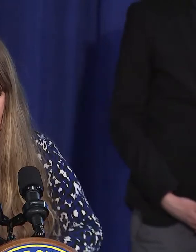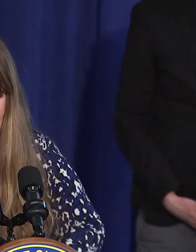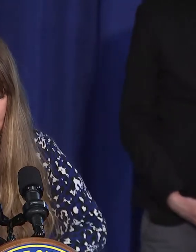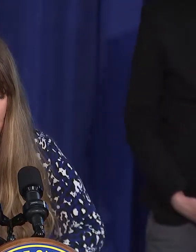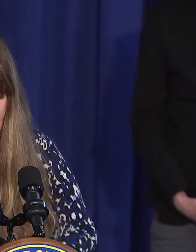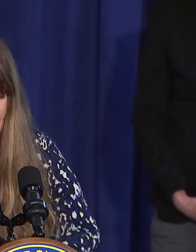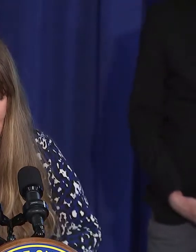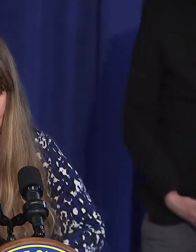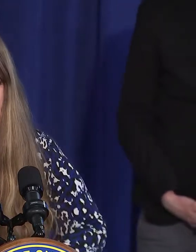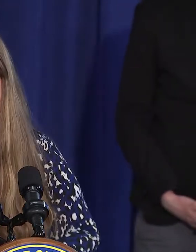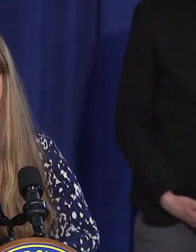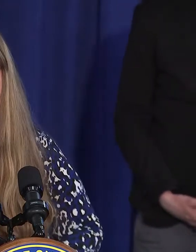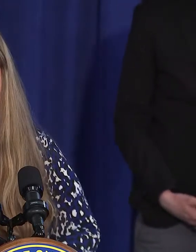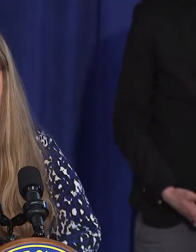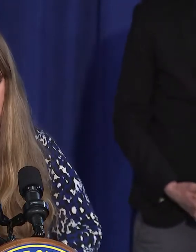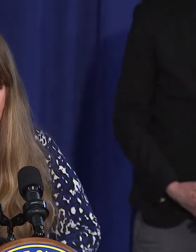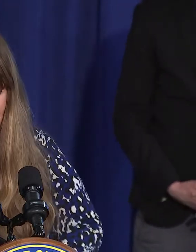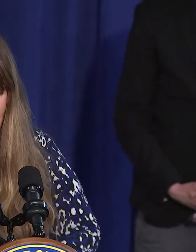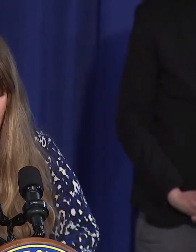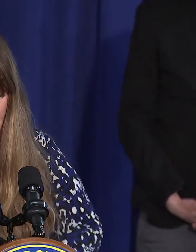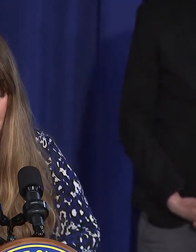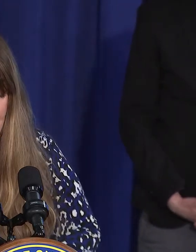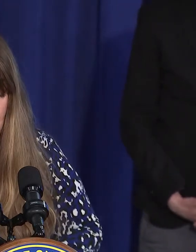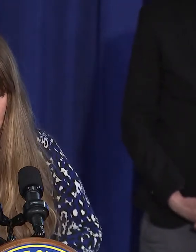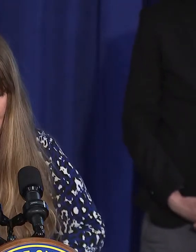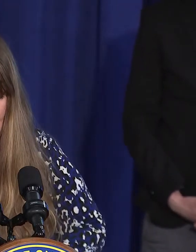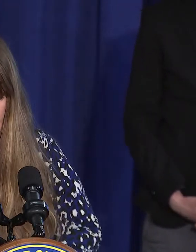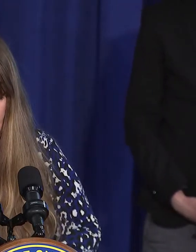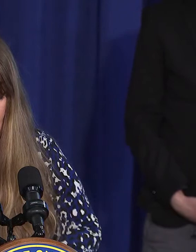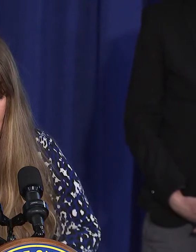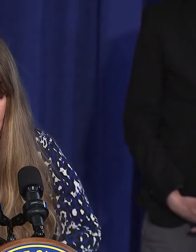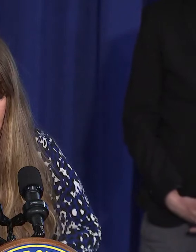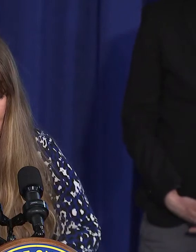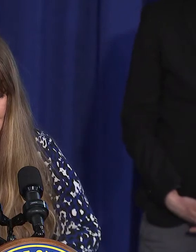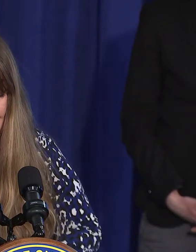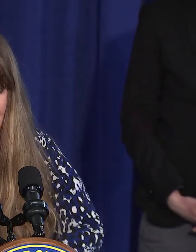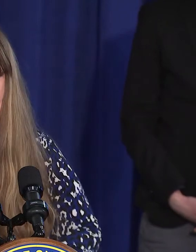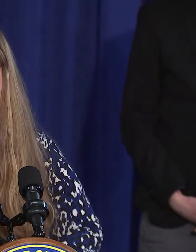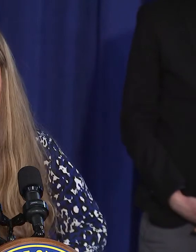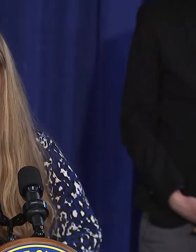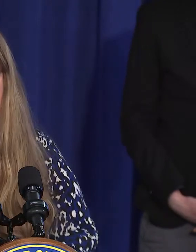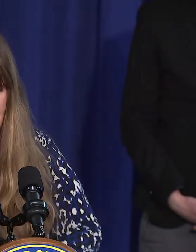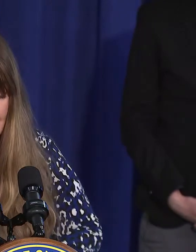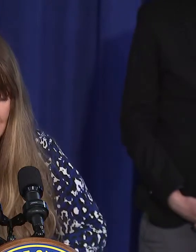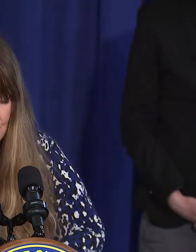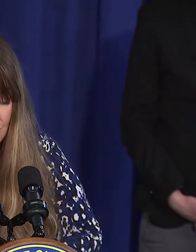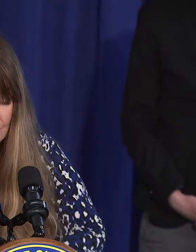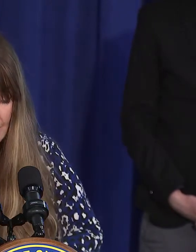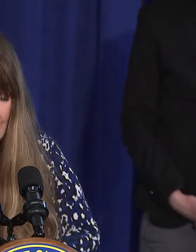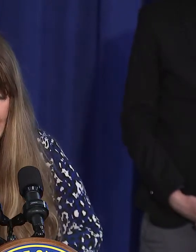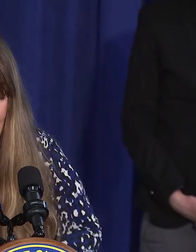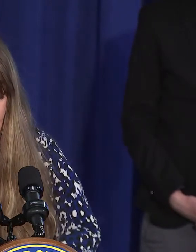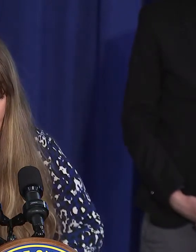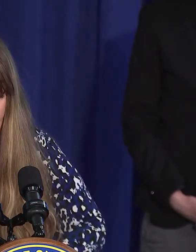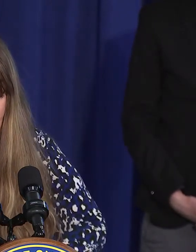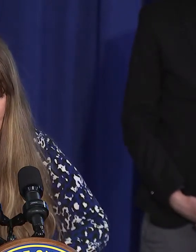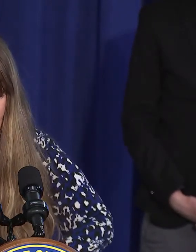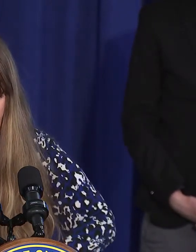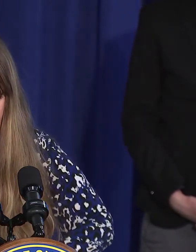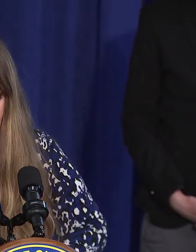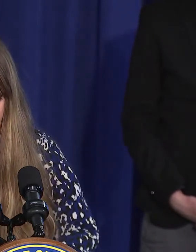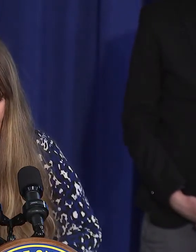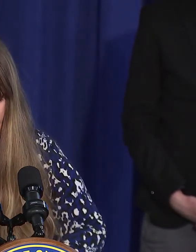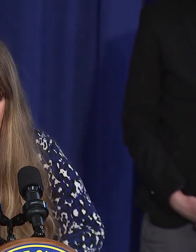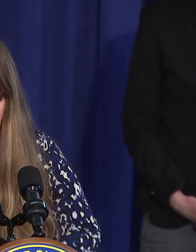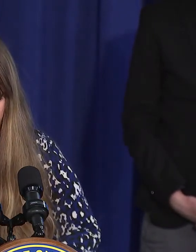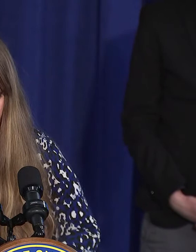terapias, a nuestras preventivas para el COVID-19 y estrategias de mitigación. El Departamento de